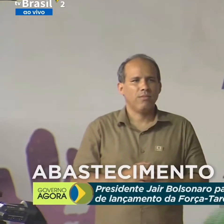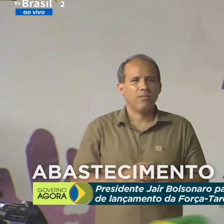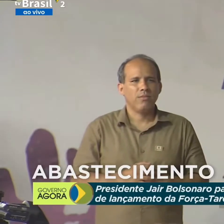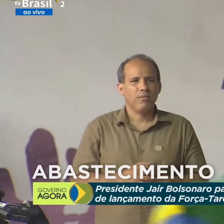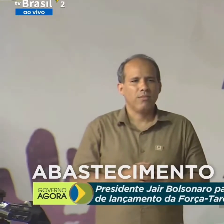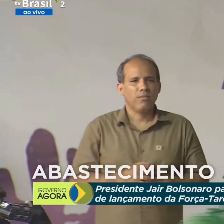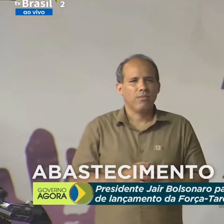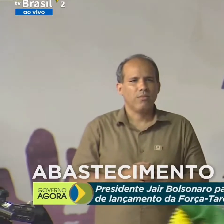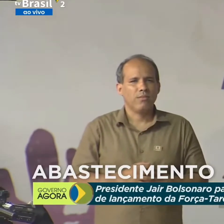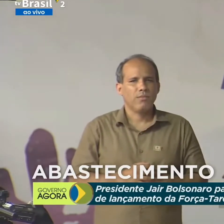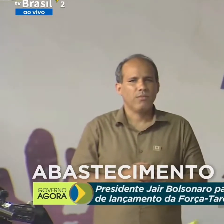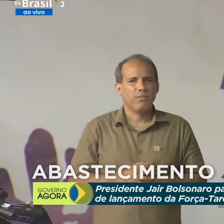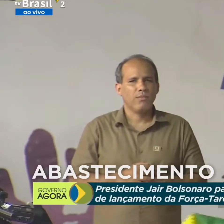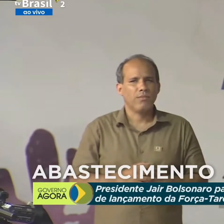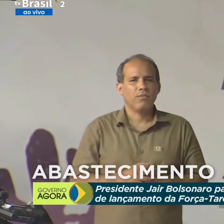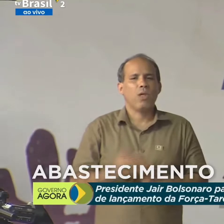Governar